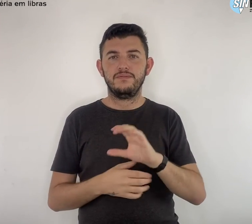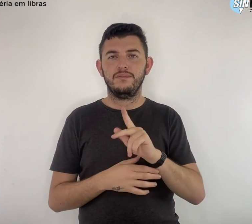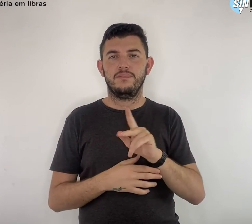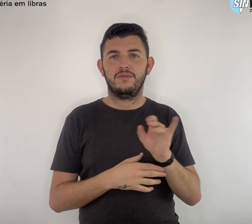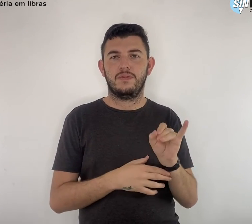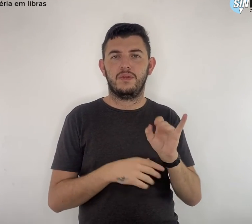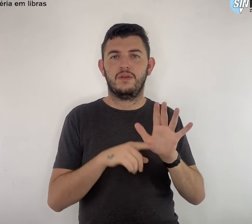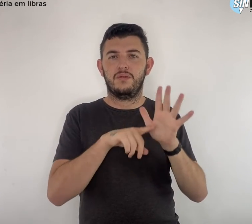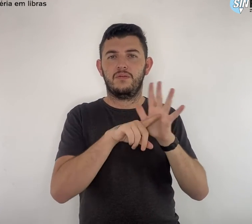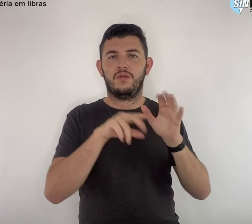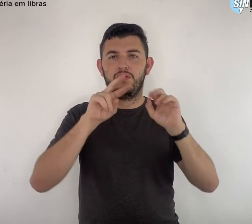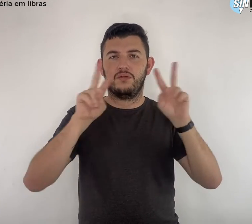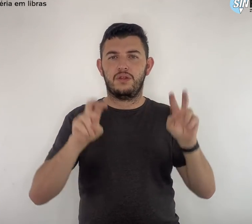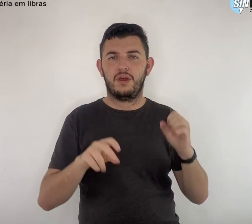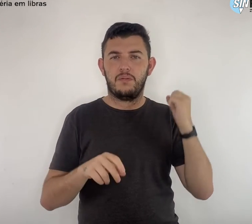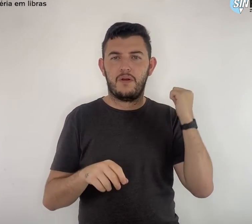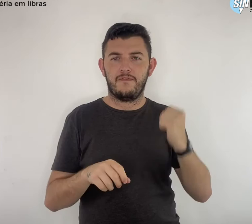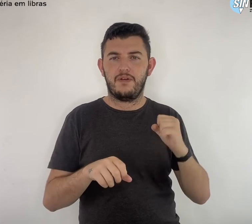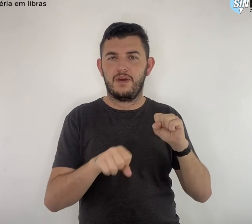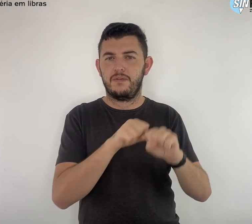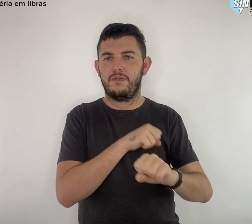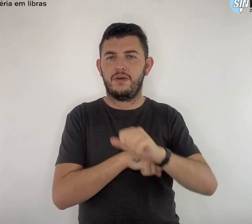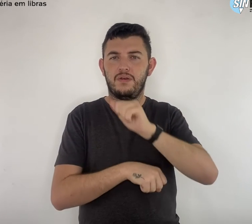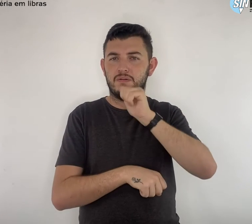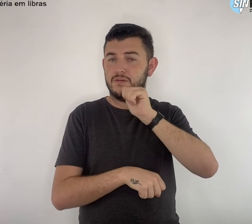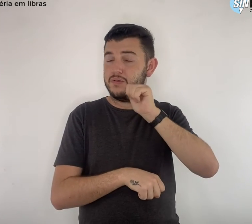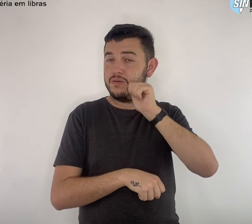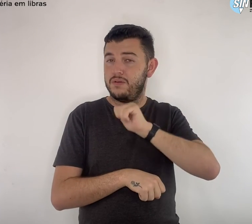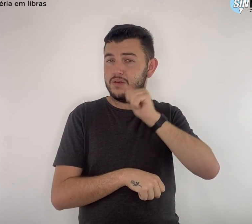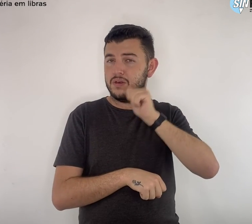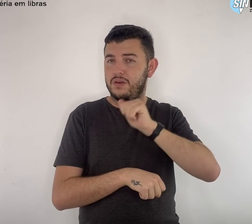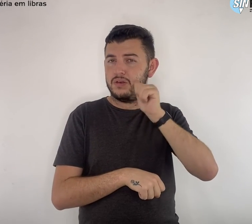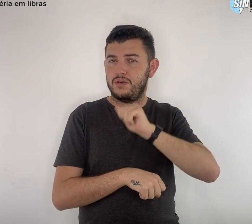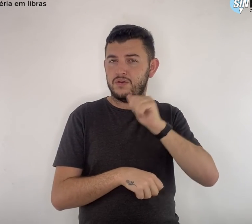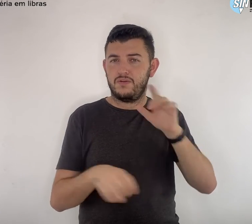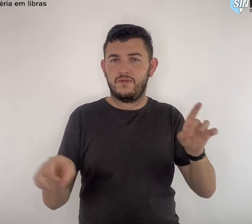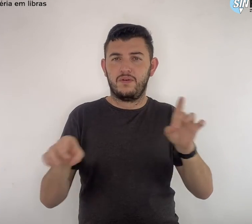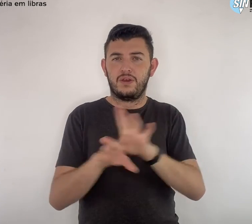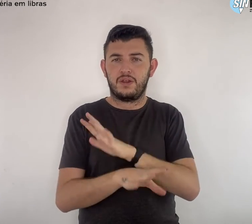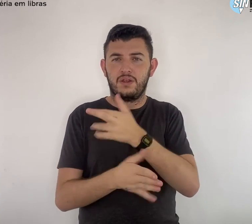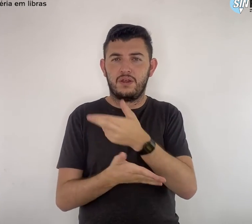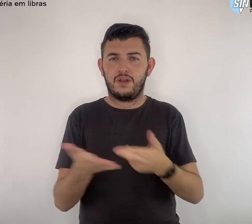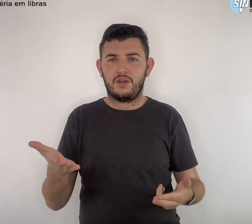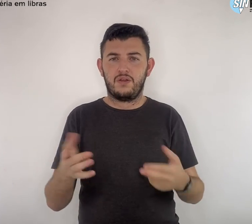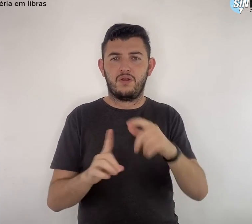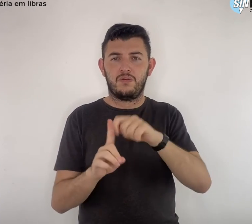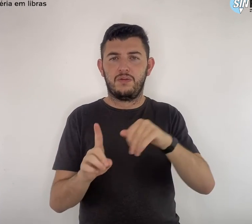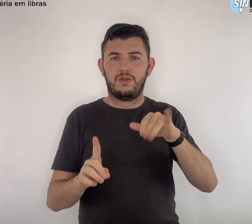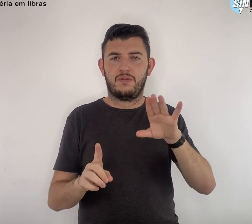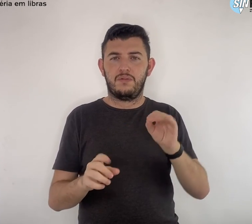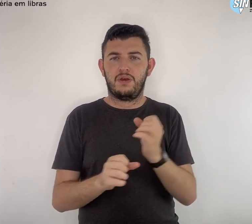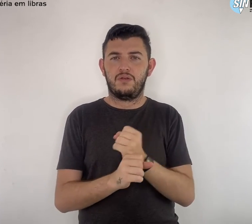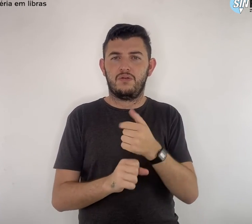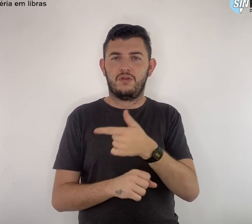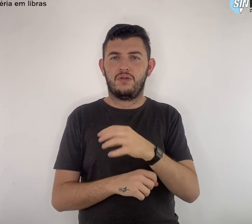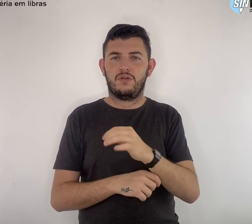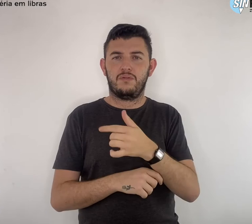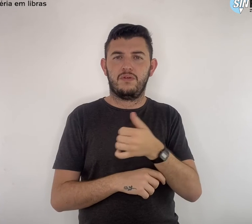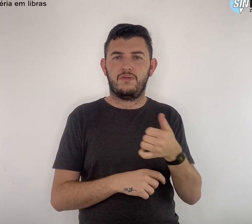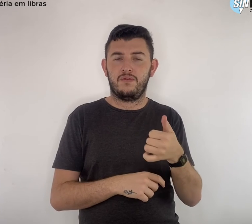Segundo o relatório da CPI do feminicídio, concluído em maio deste ano, muitas mortes de